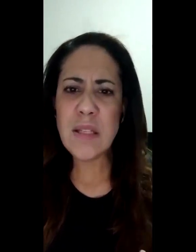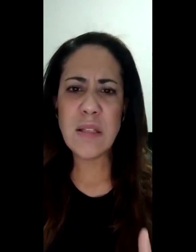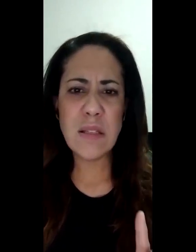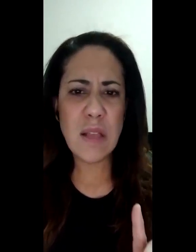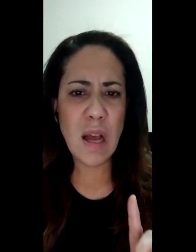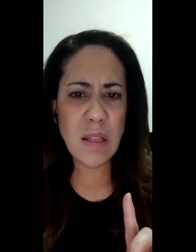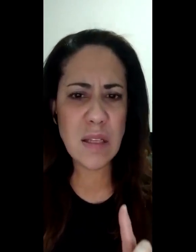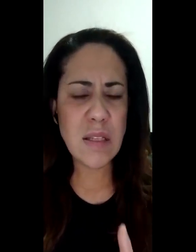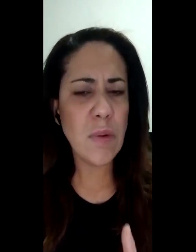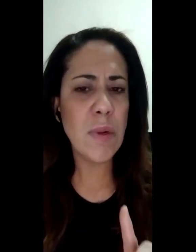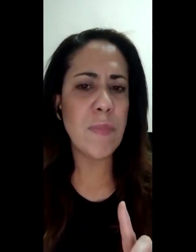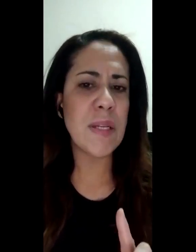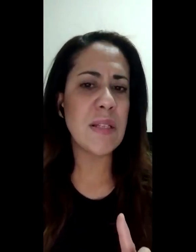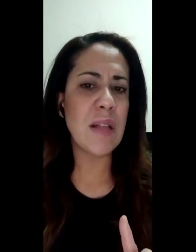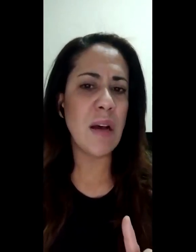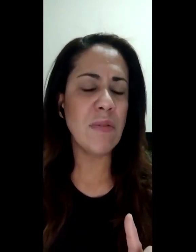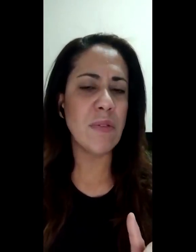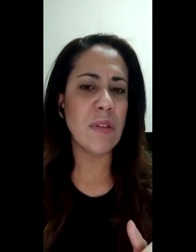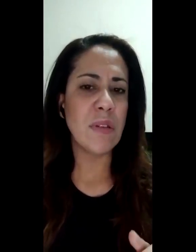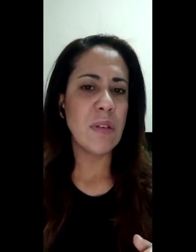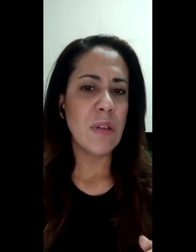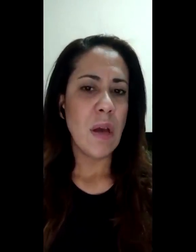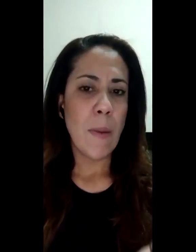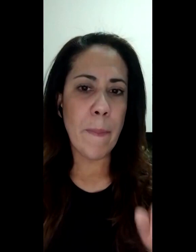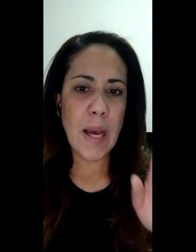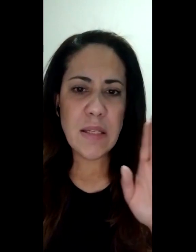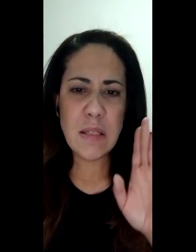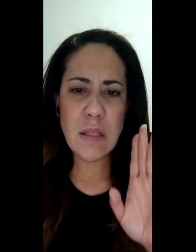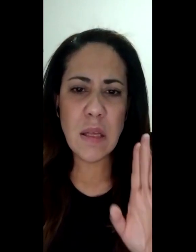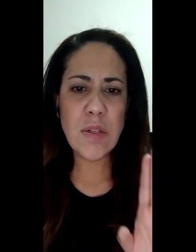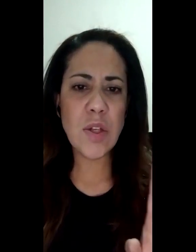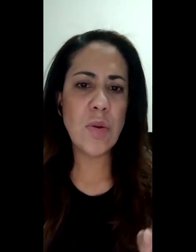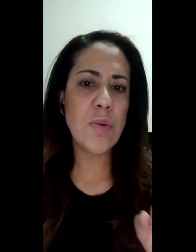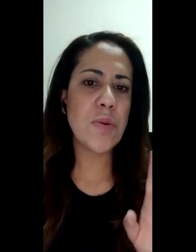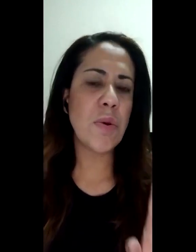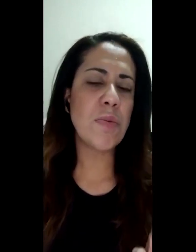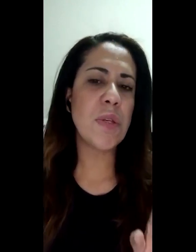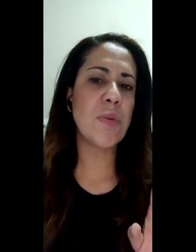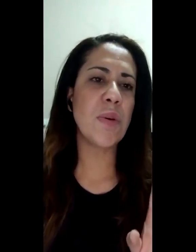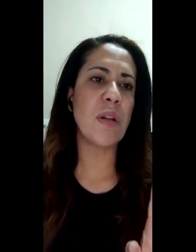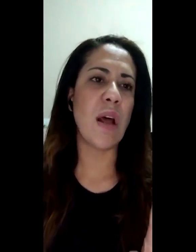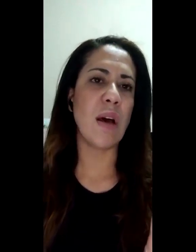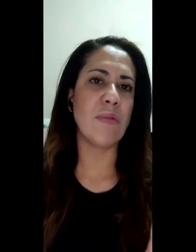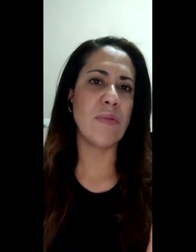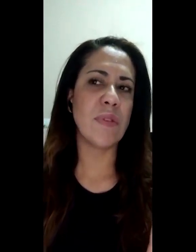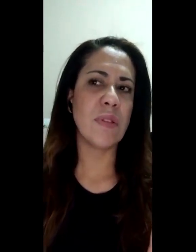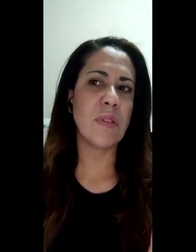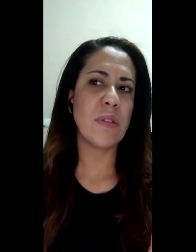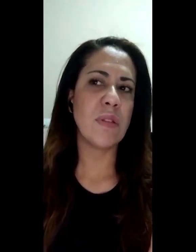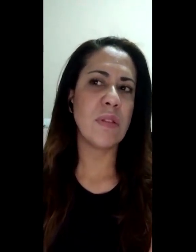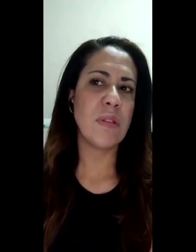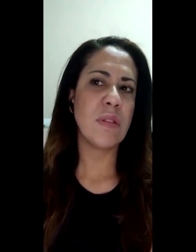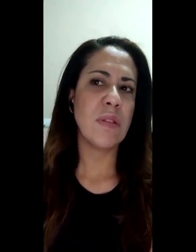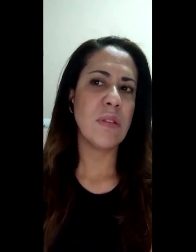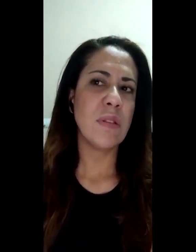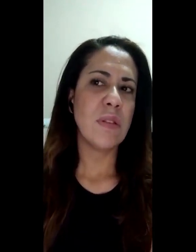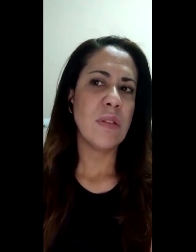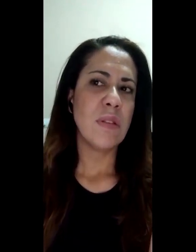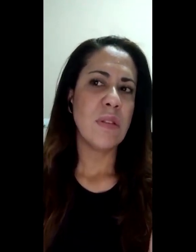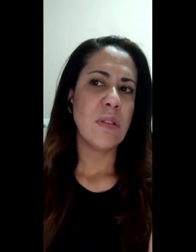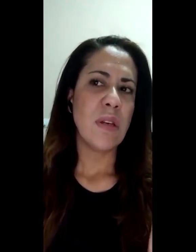quanto mais atenção lhe prestava, mais nítido o som se tornava.